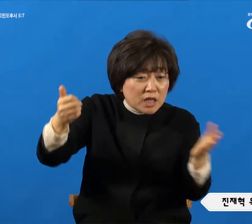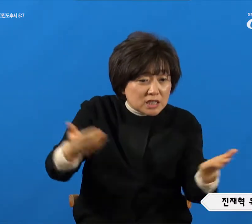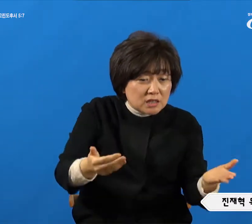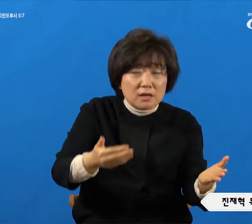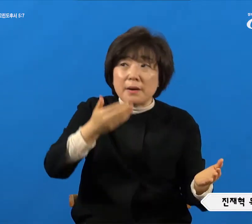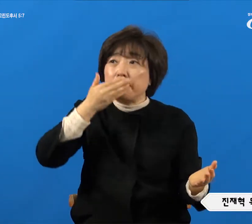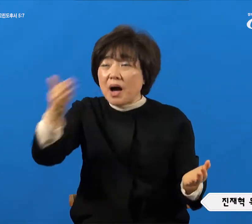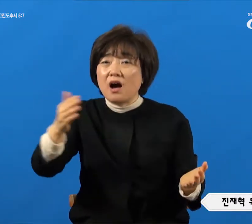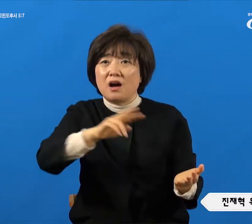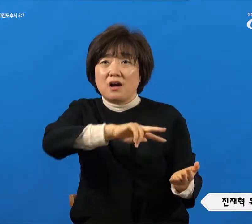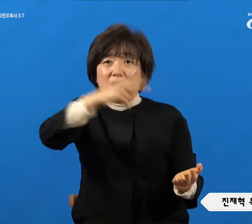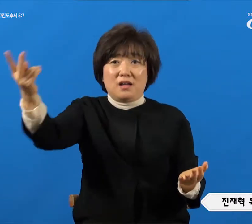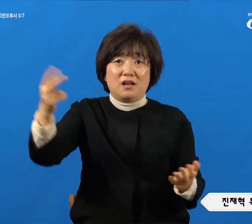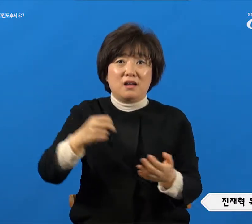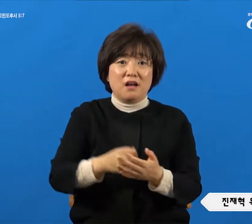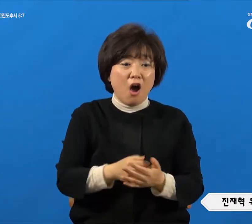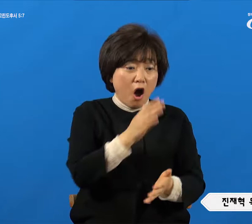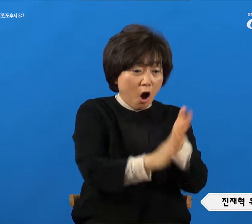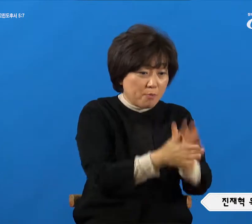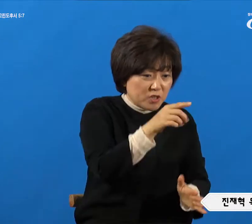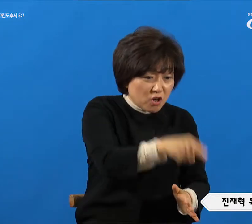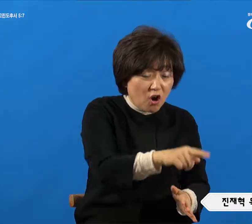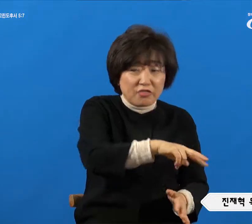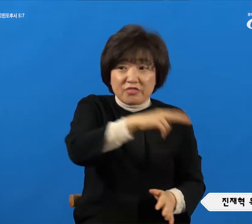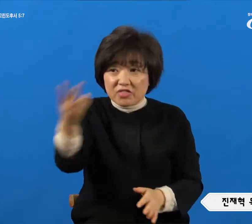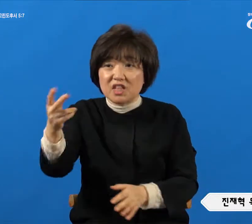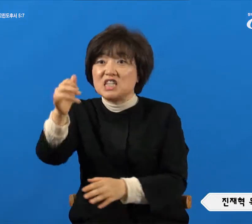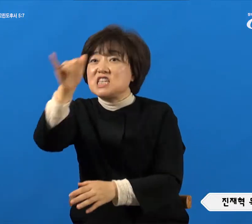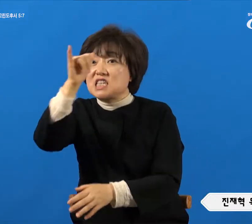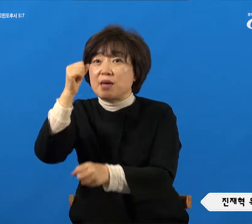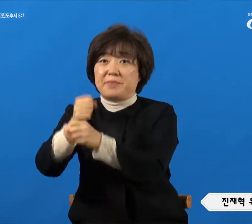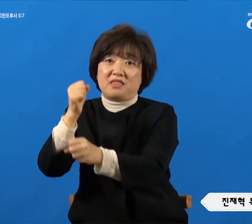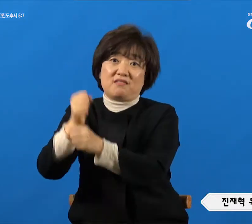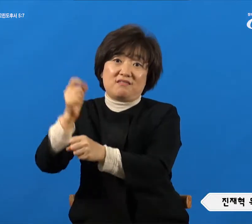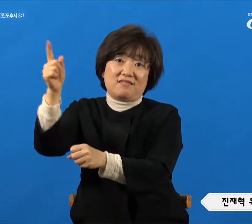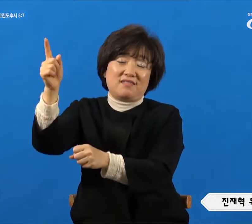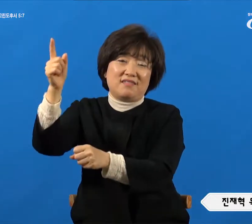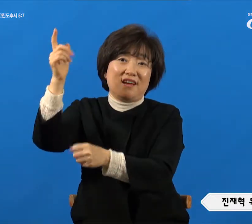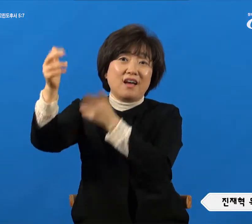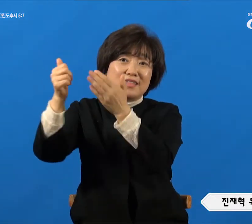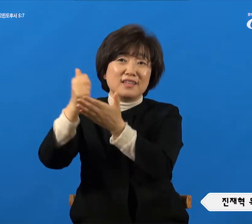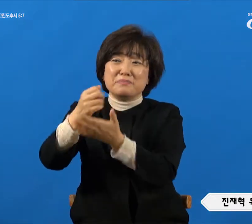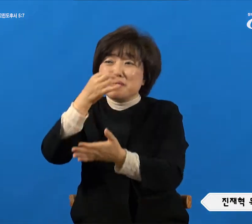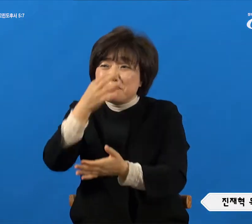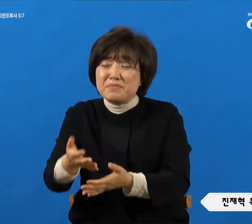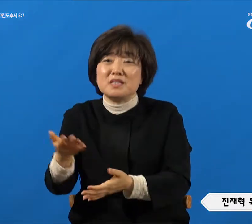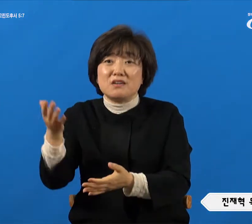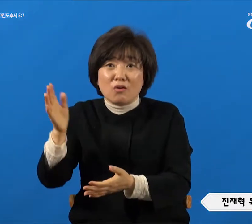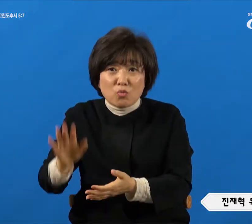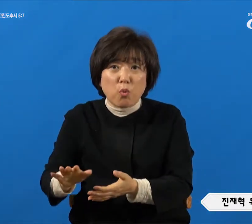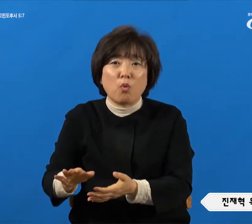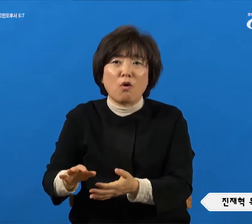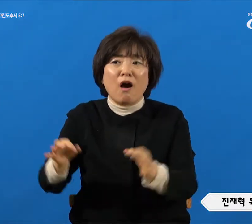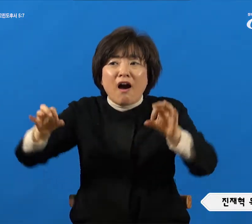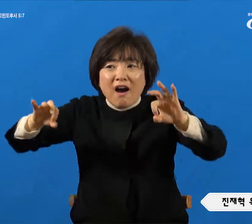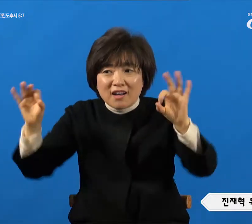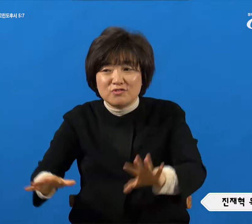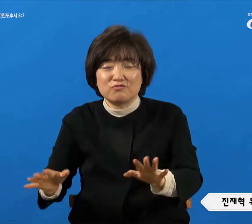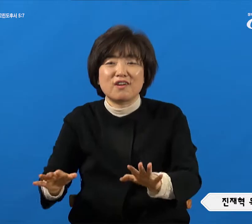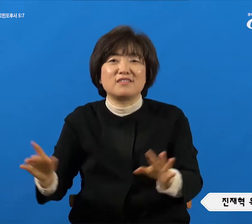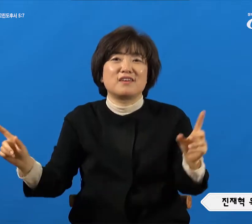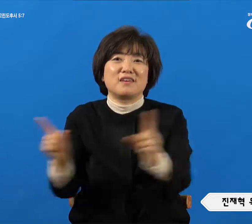것들을 가능케 하십니다. 없는 것들을 만드십니다. 아무리 힘든 것도